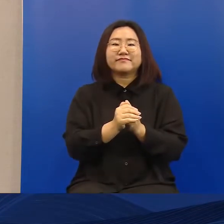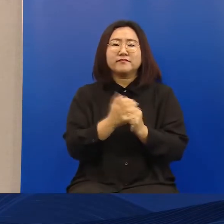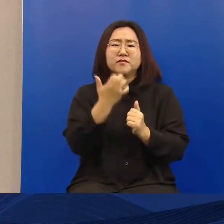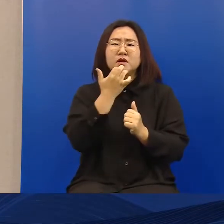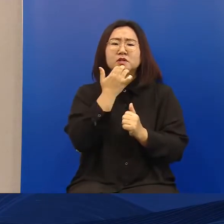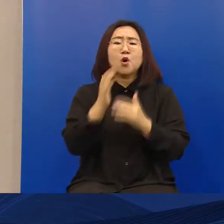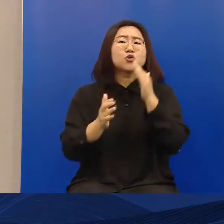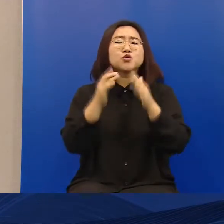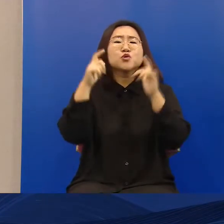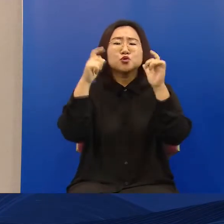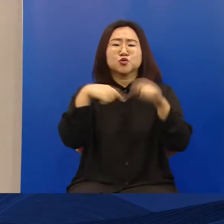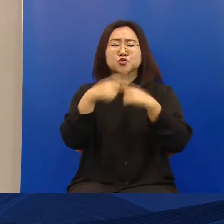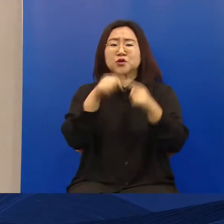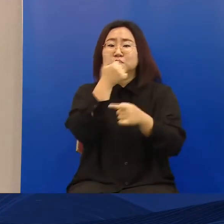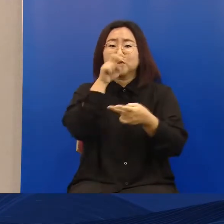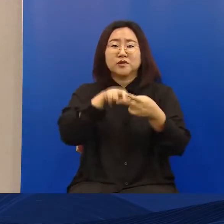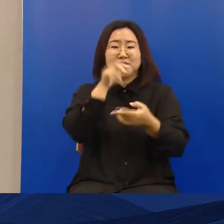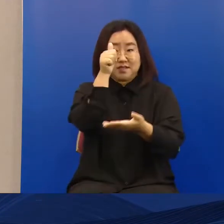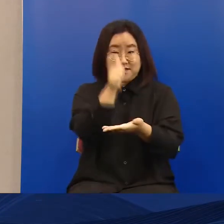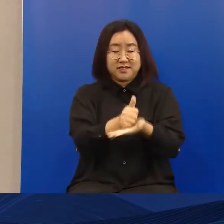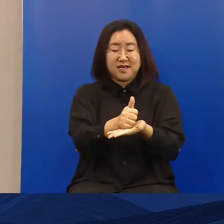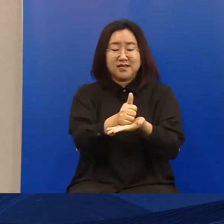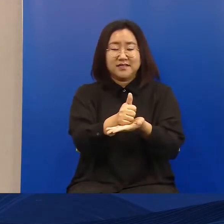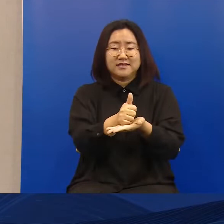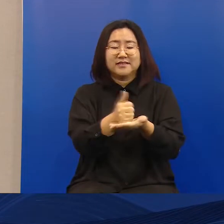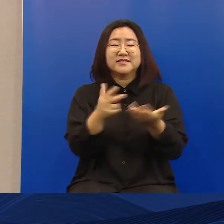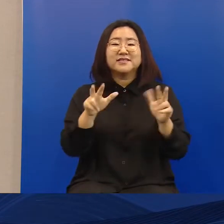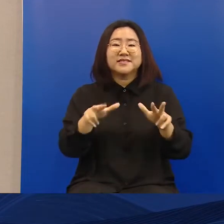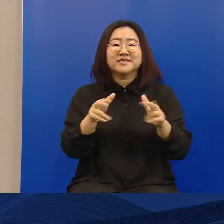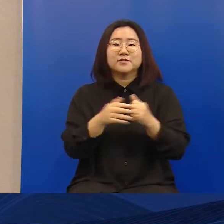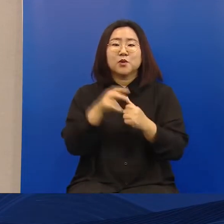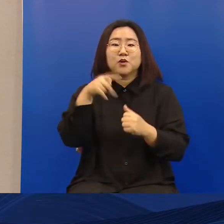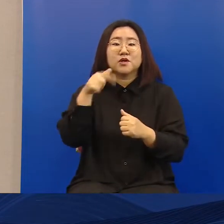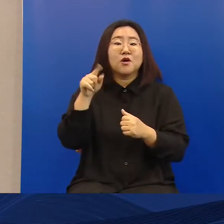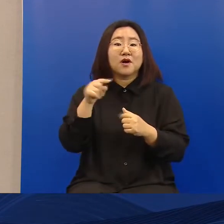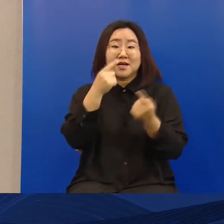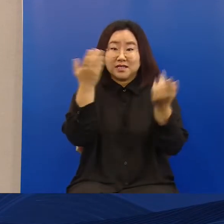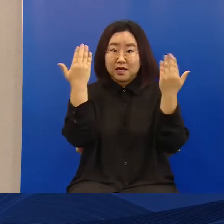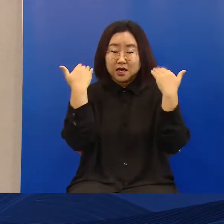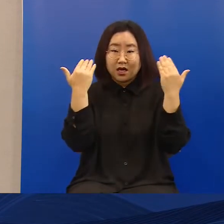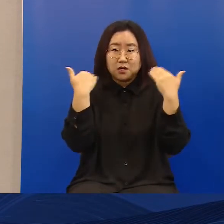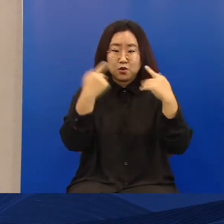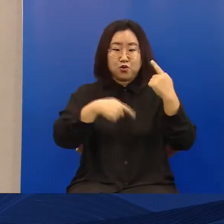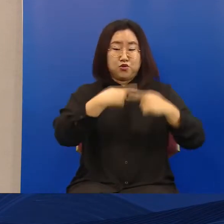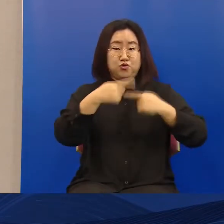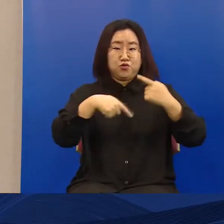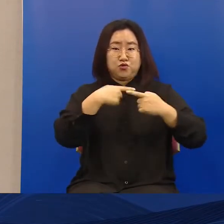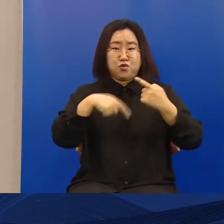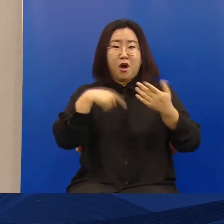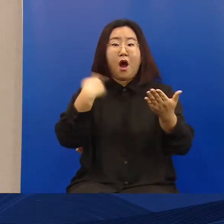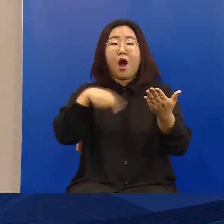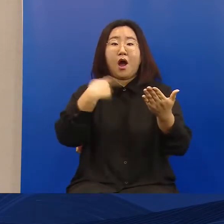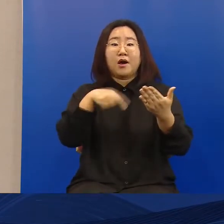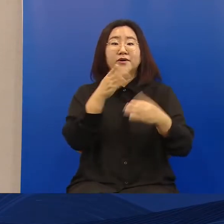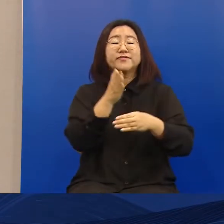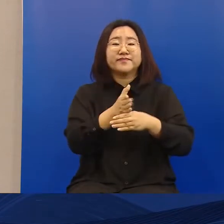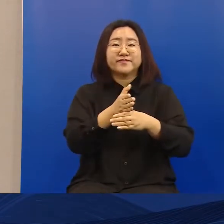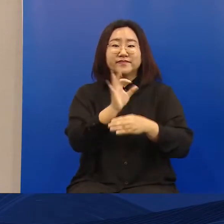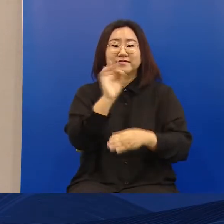서울 서초구 수호통역센터 센터장으로 계시면서 서강대학교에 또 수호로 강의하고